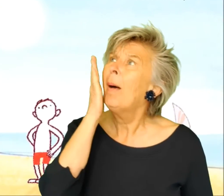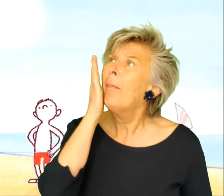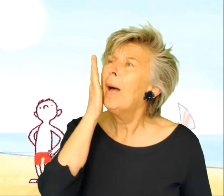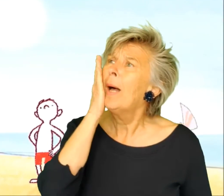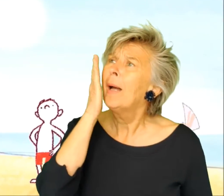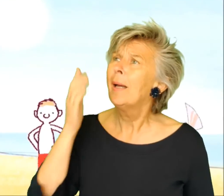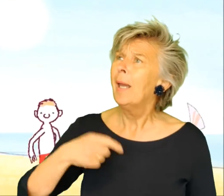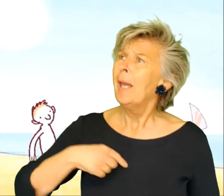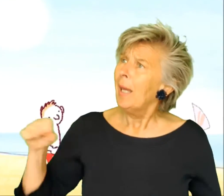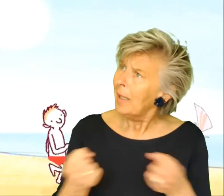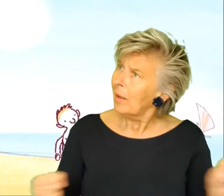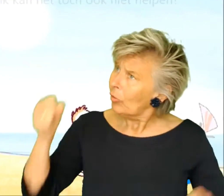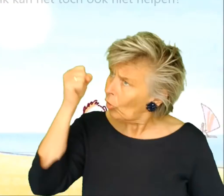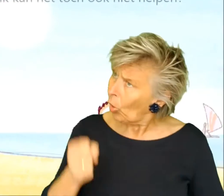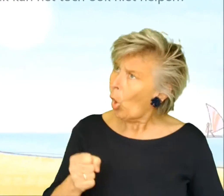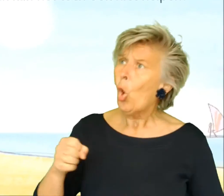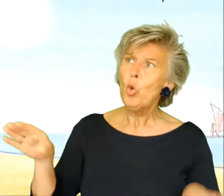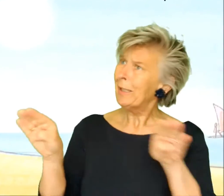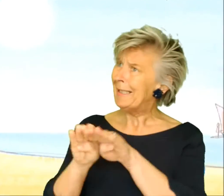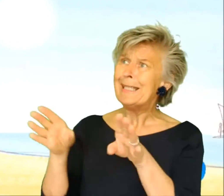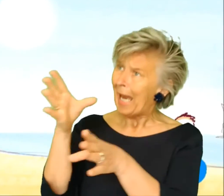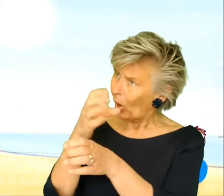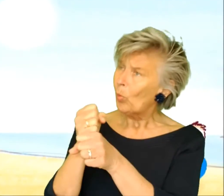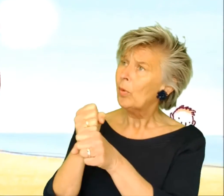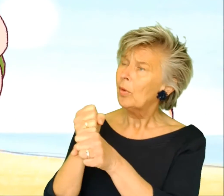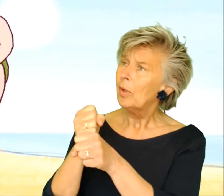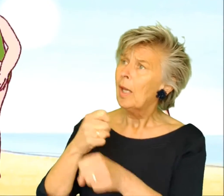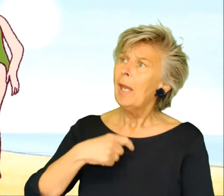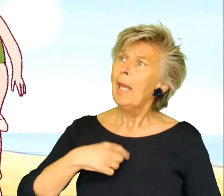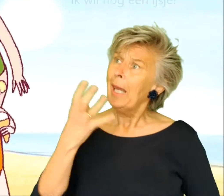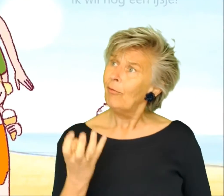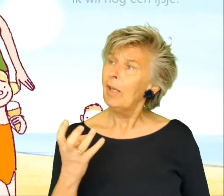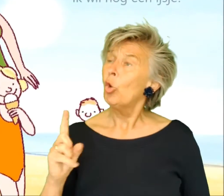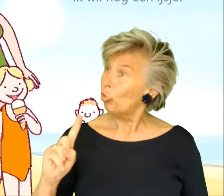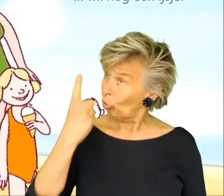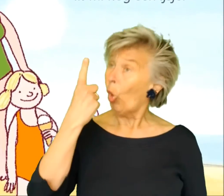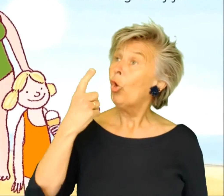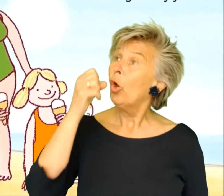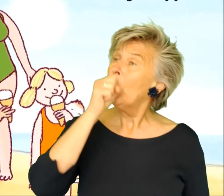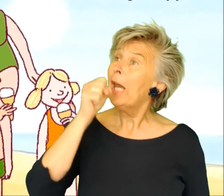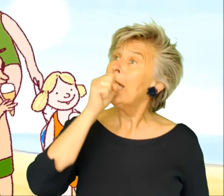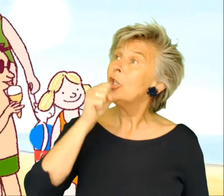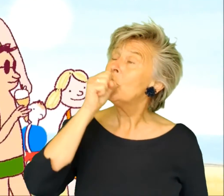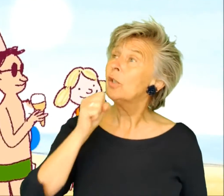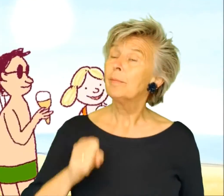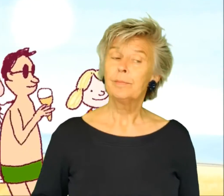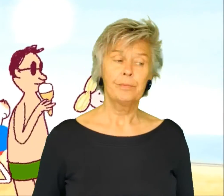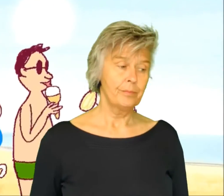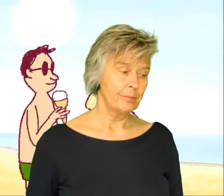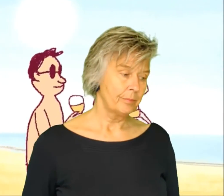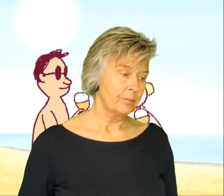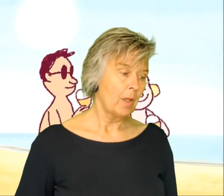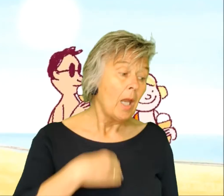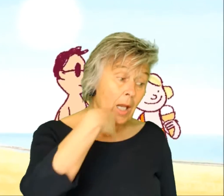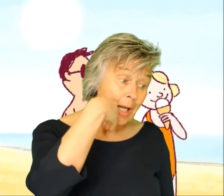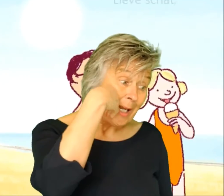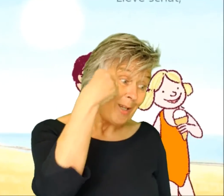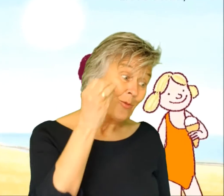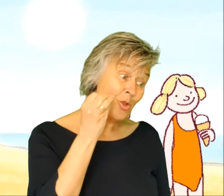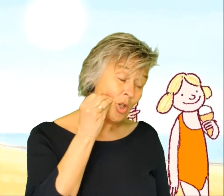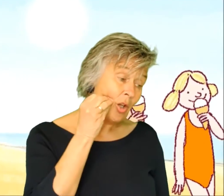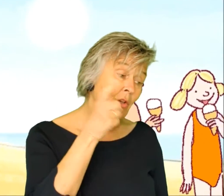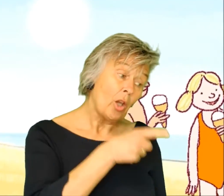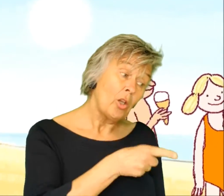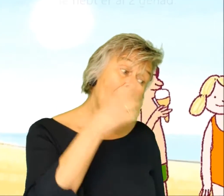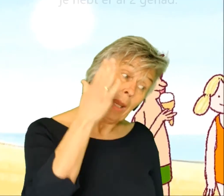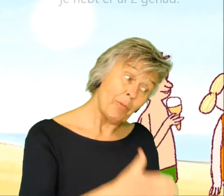maar mama, ik kan het toch ook niet helpen? Ik wil nog een ijsje.